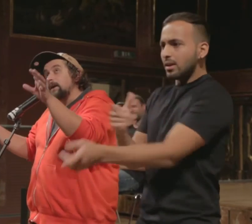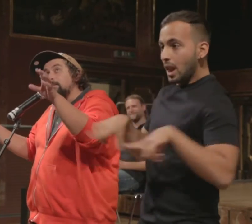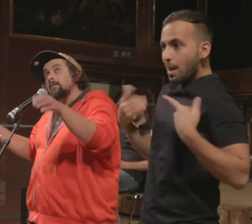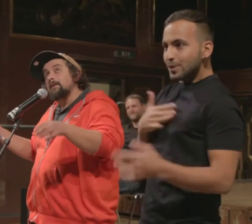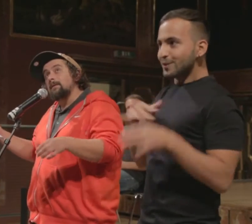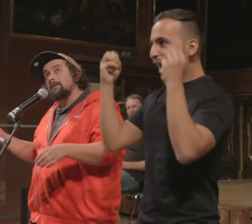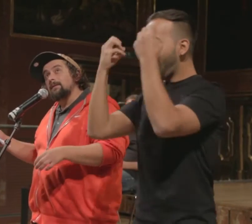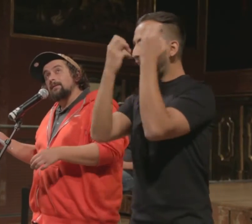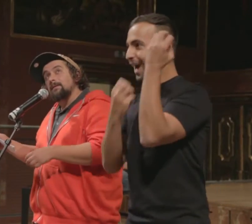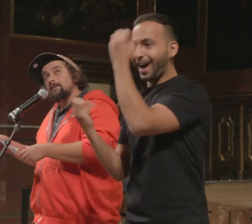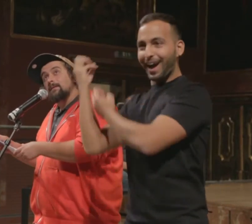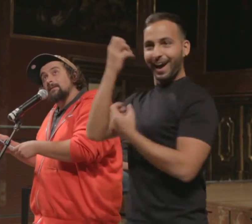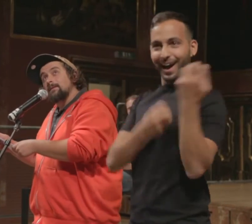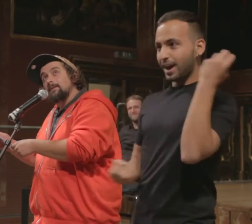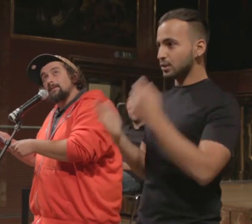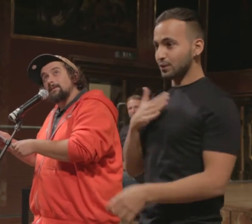vom Leben.